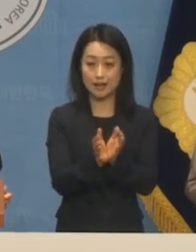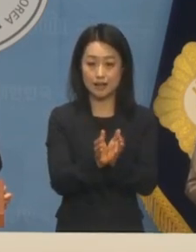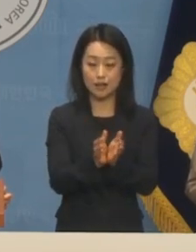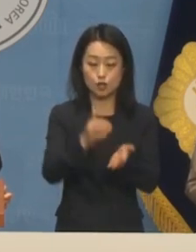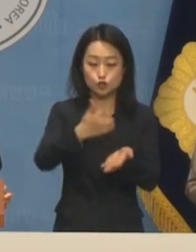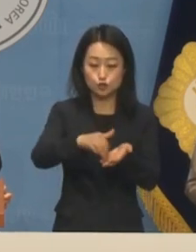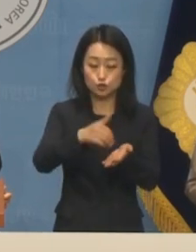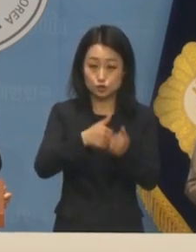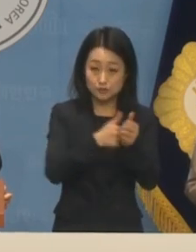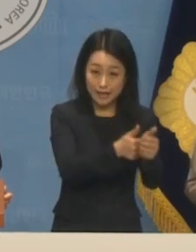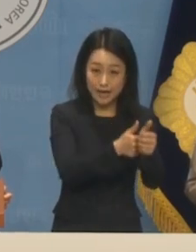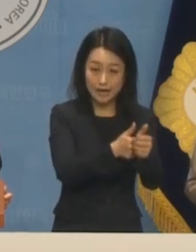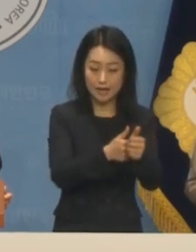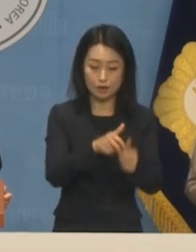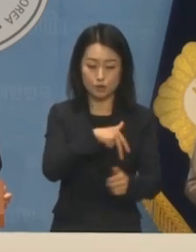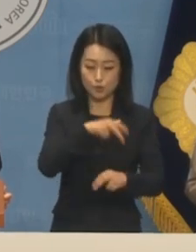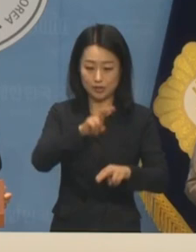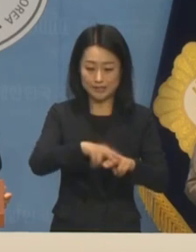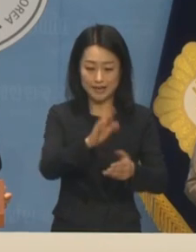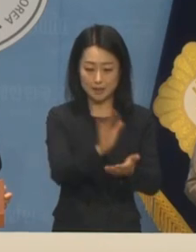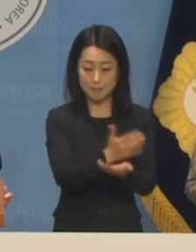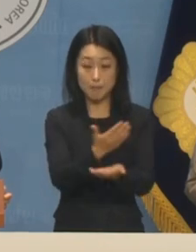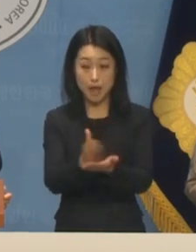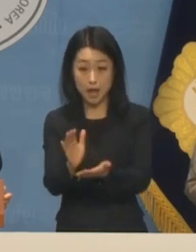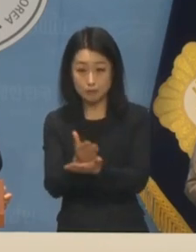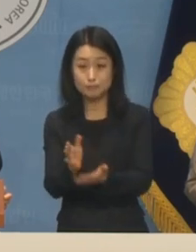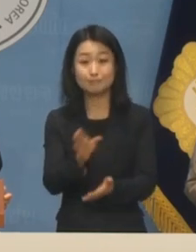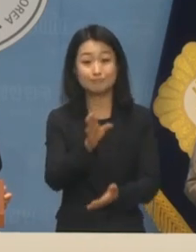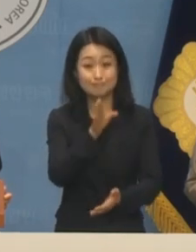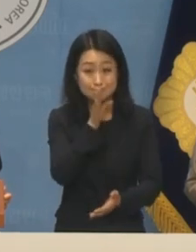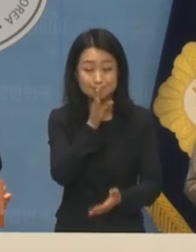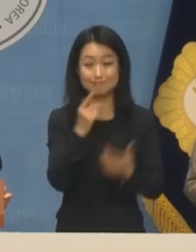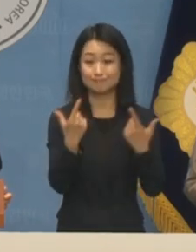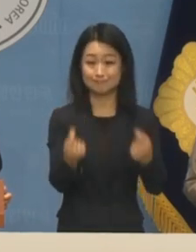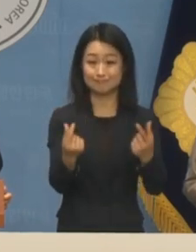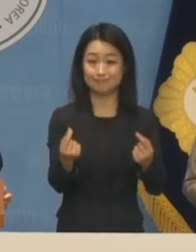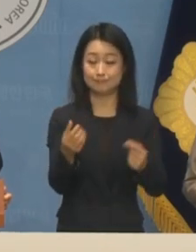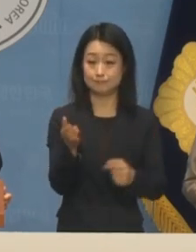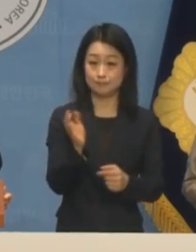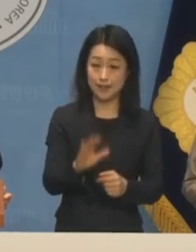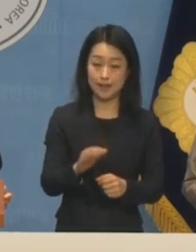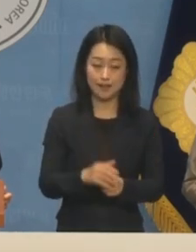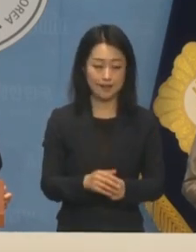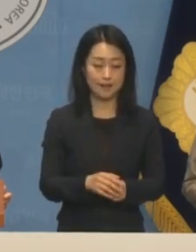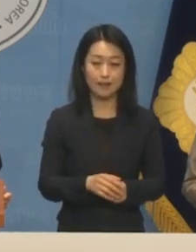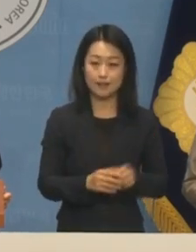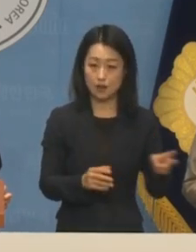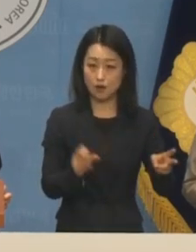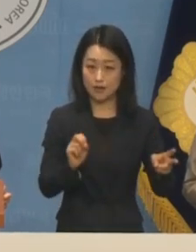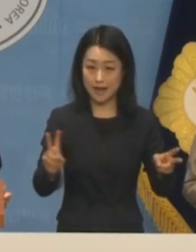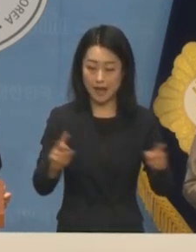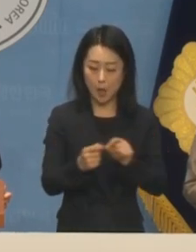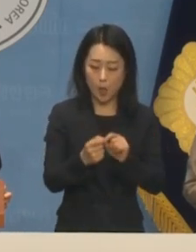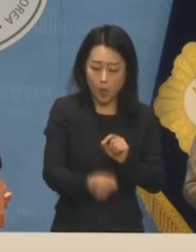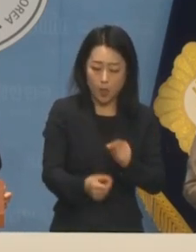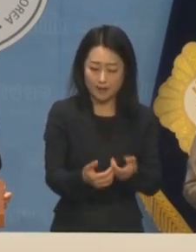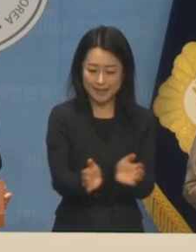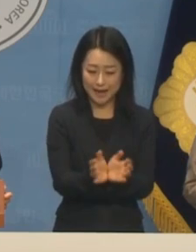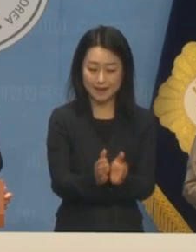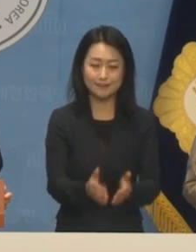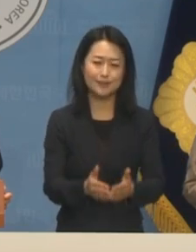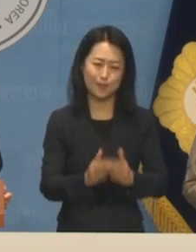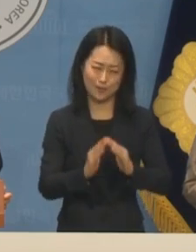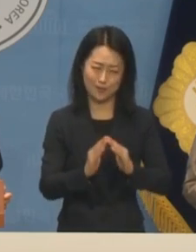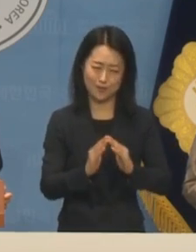비례해서 의석을 배분해 주자는 상식적인 판단에 근거해서 만든 제도를 양대 정당이 위성정당이라는,